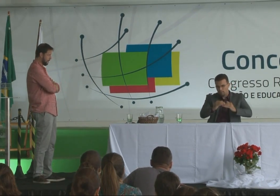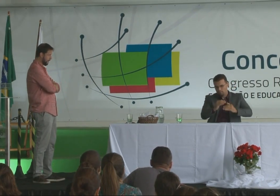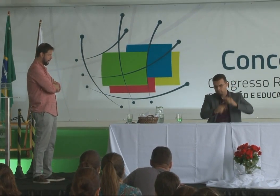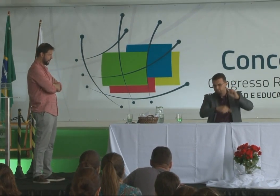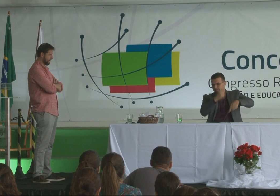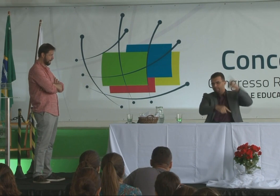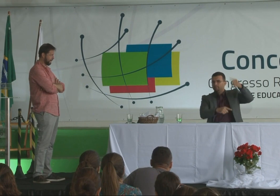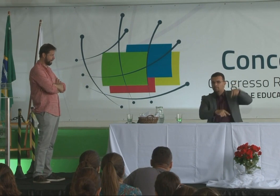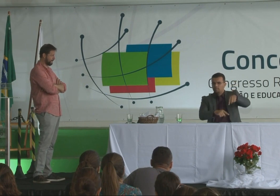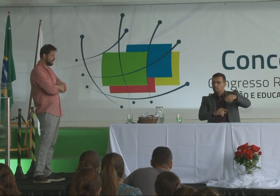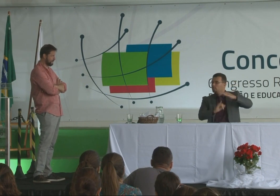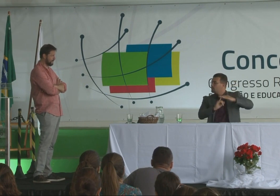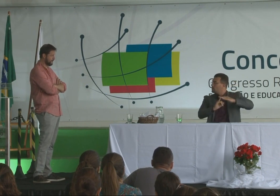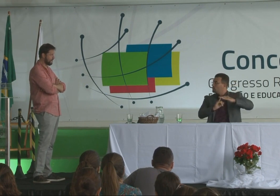pensar nessa questão do Instituto.